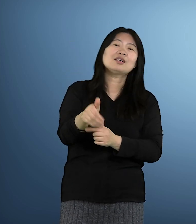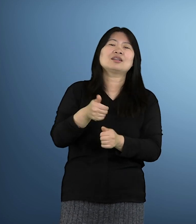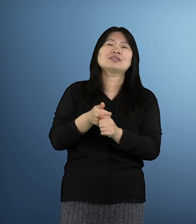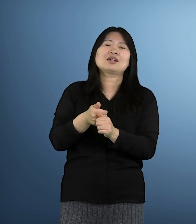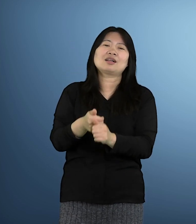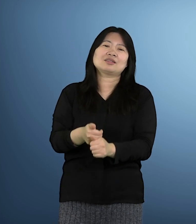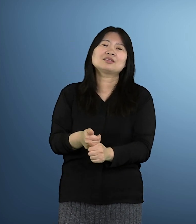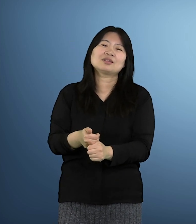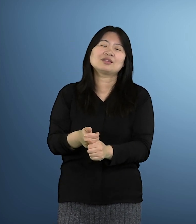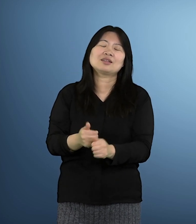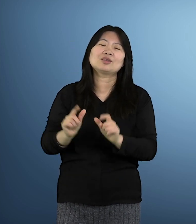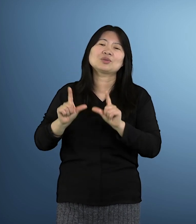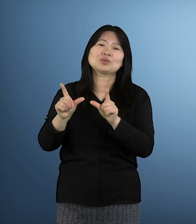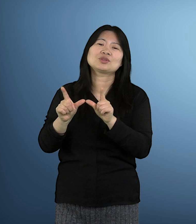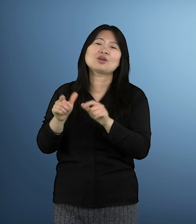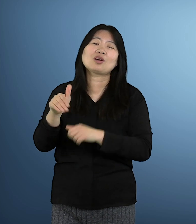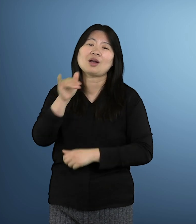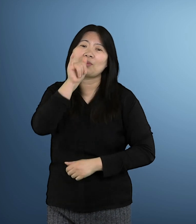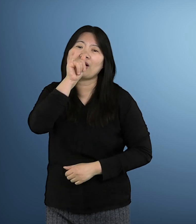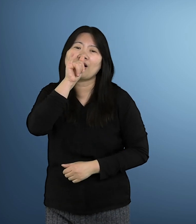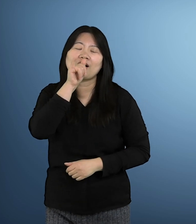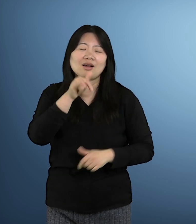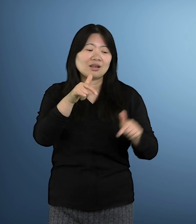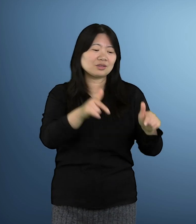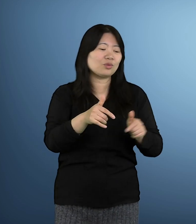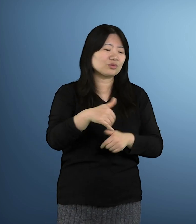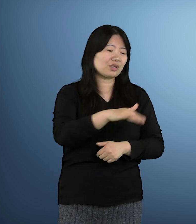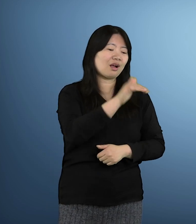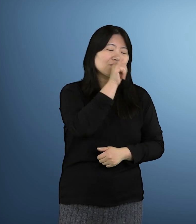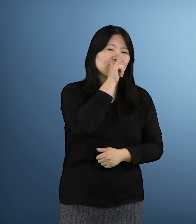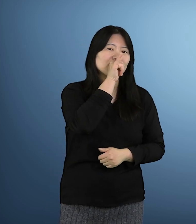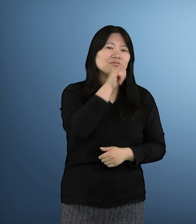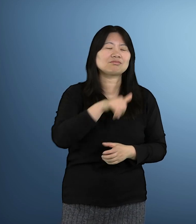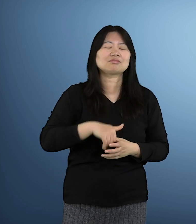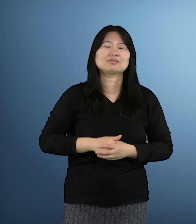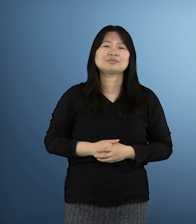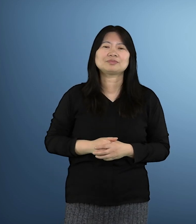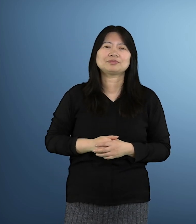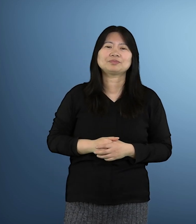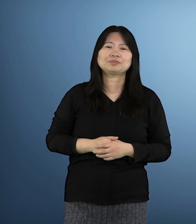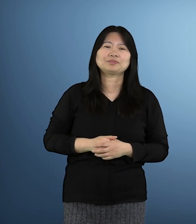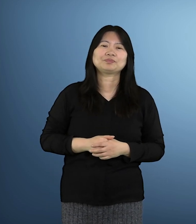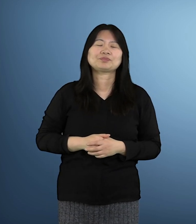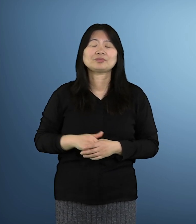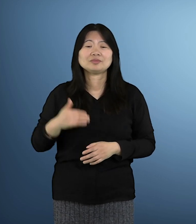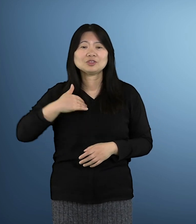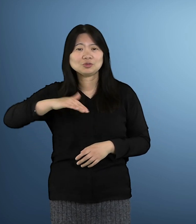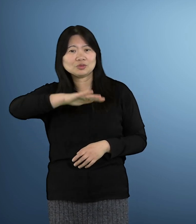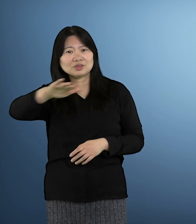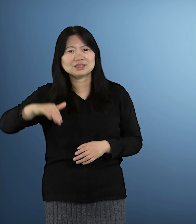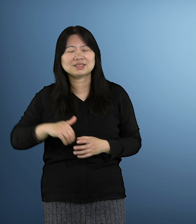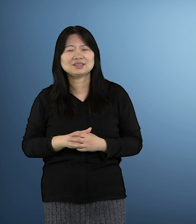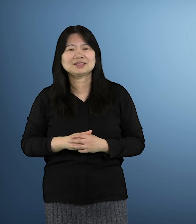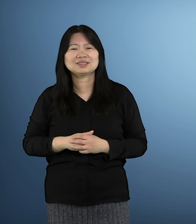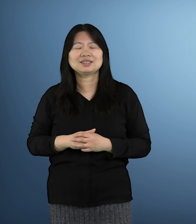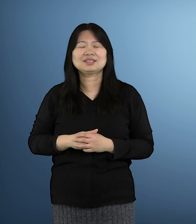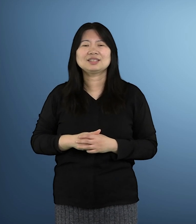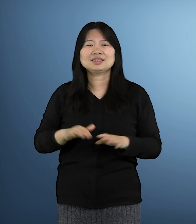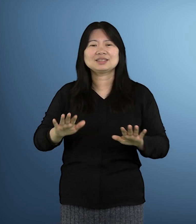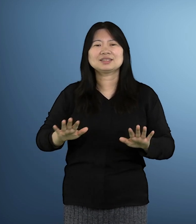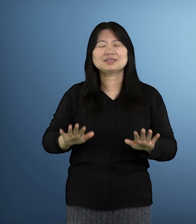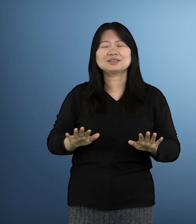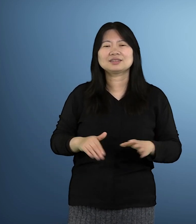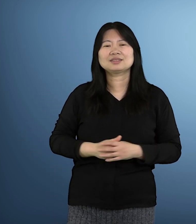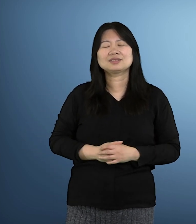있고 배는 서쪽으로도 갈 수 있는 거예요. 우리가 이